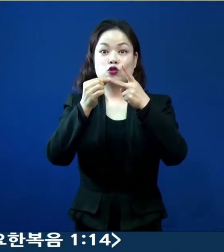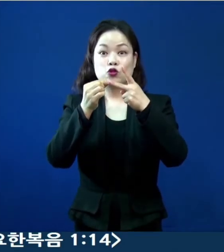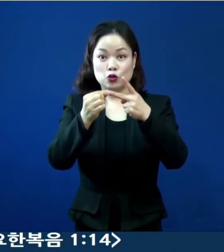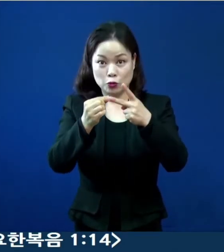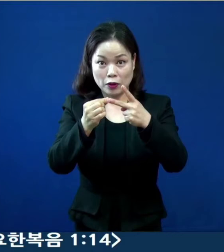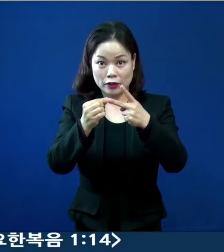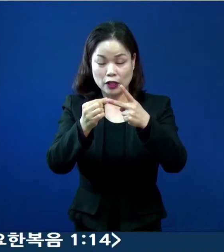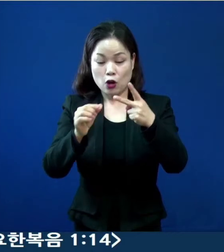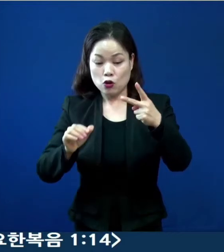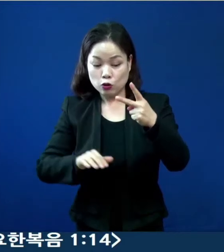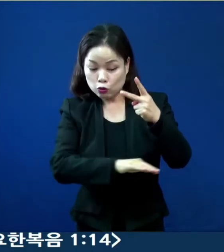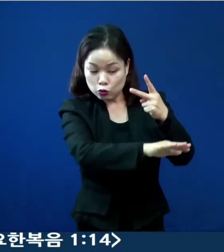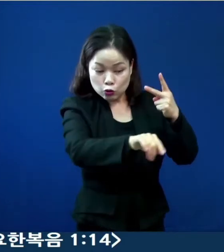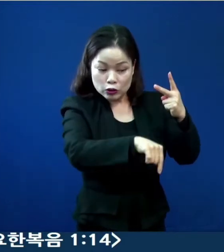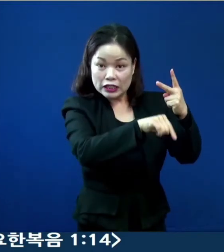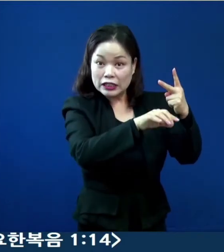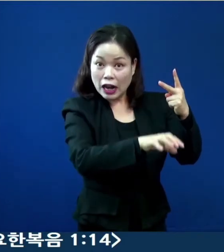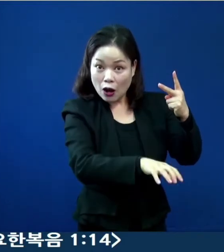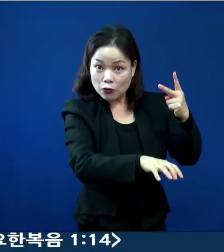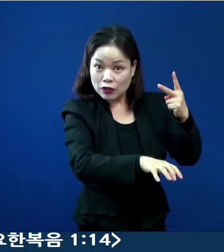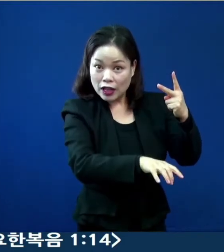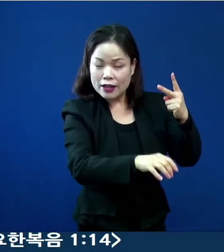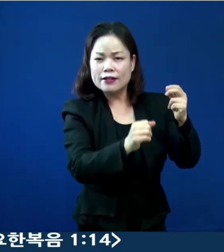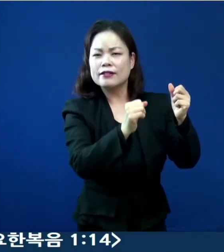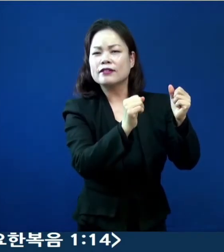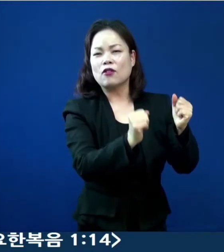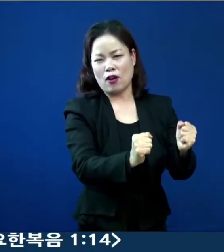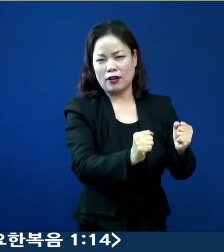번째, 우리 가운데